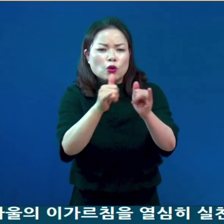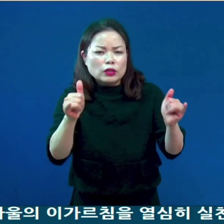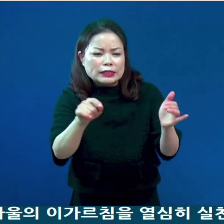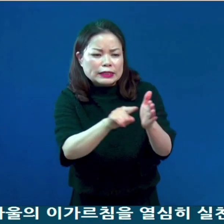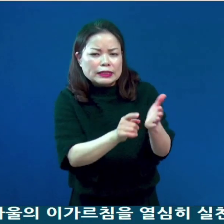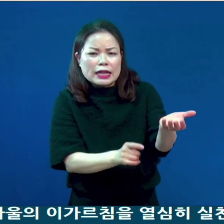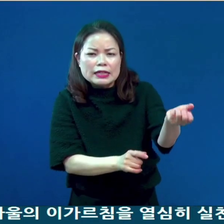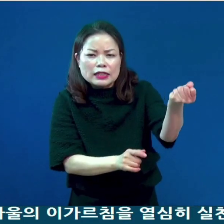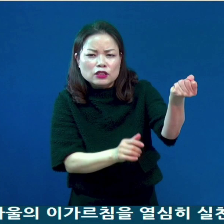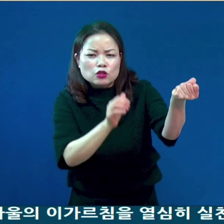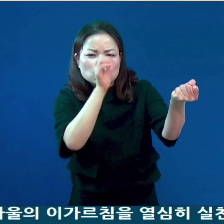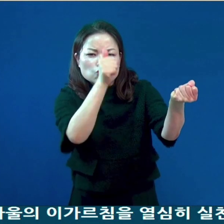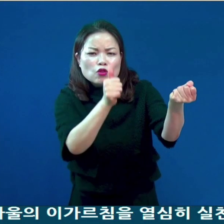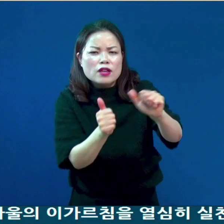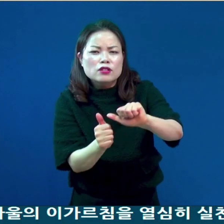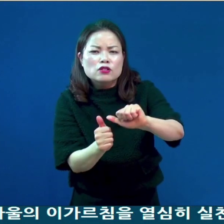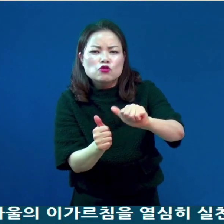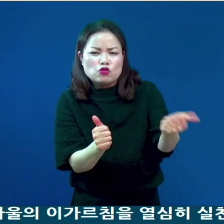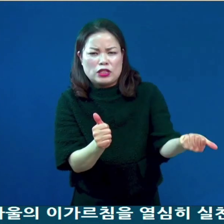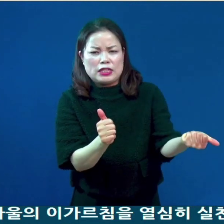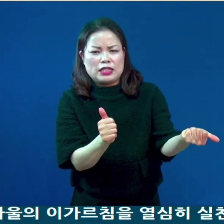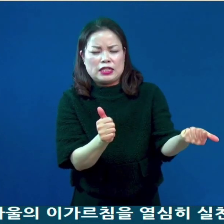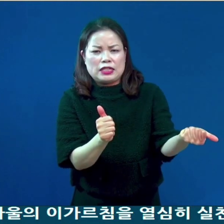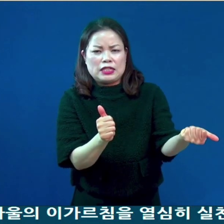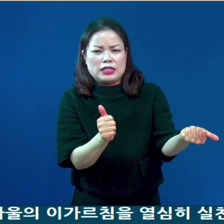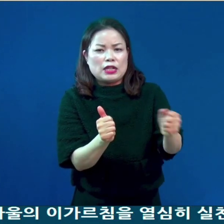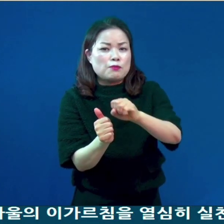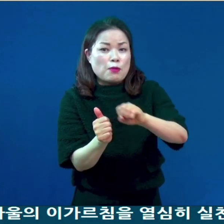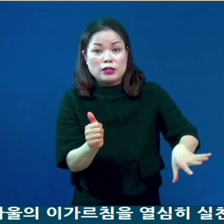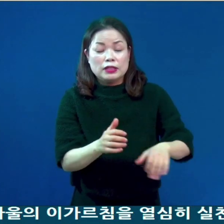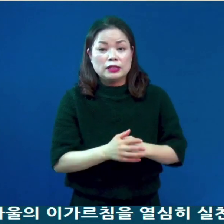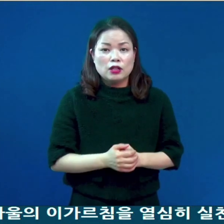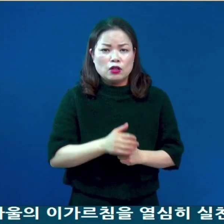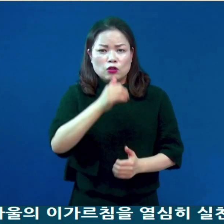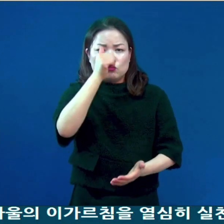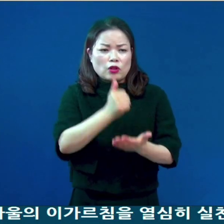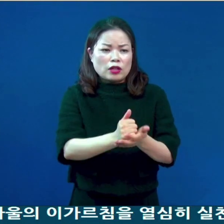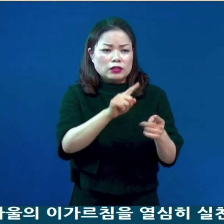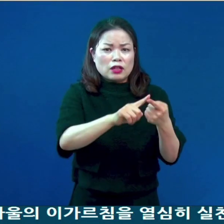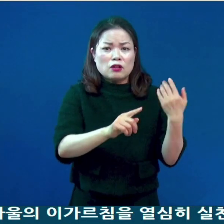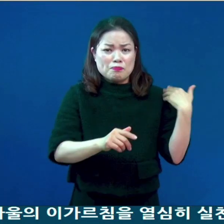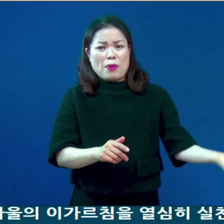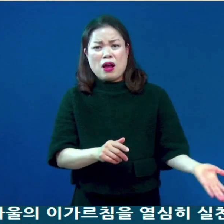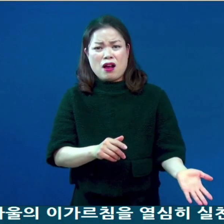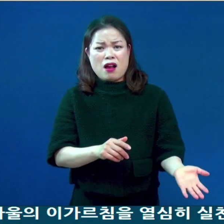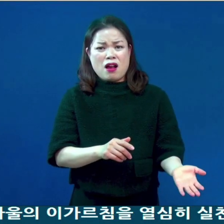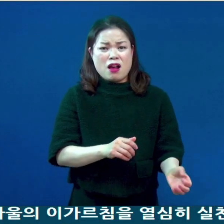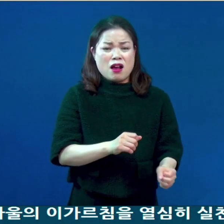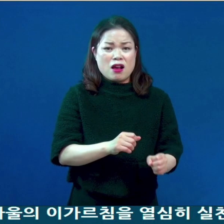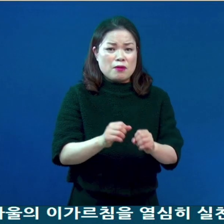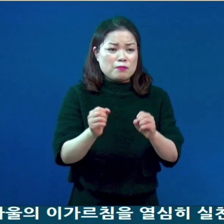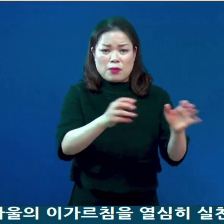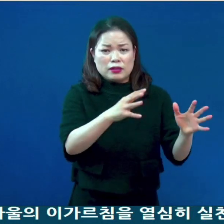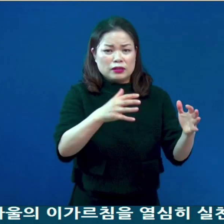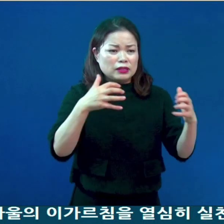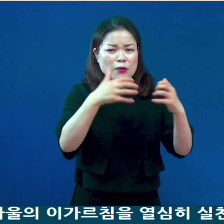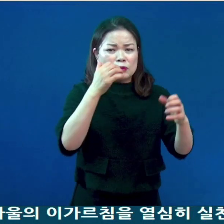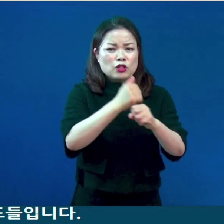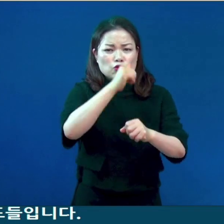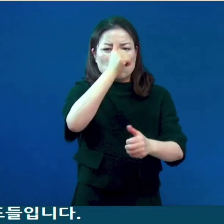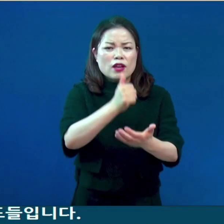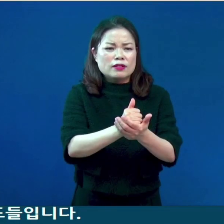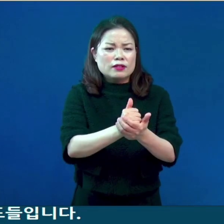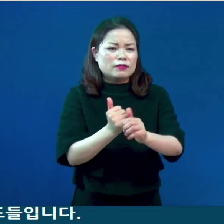죄 죽이기라는 표현을 썼습니다. 강하게 썼죠. 그냥 죄를 놔두면 안 된다, 죄와 싸우는 수준으로 끝날 게 아니라